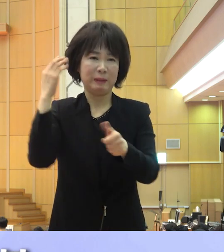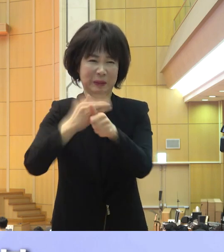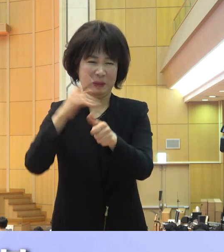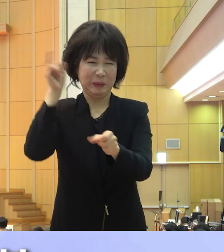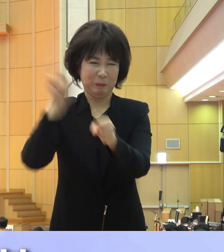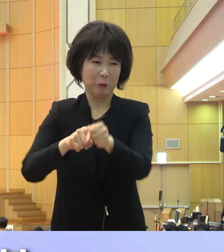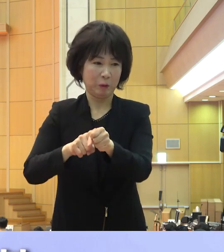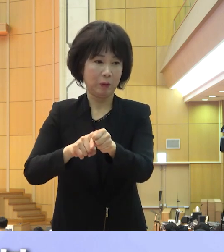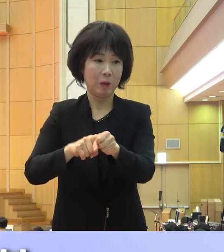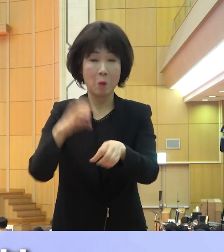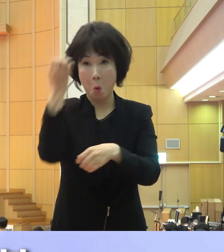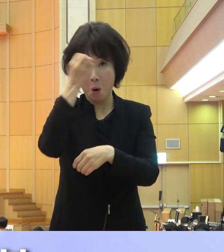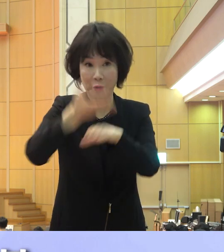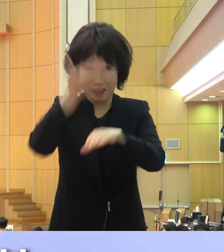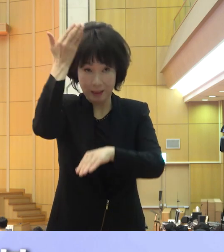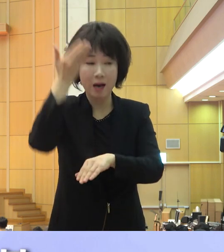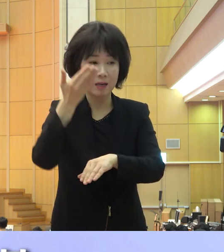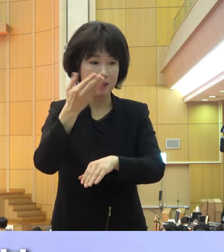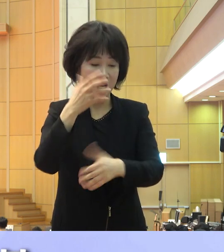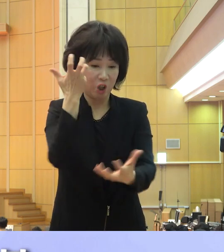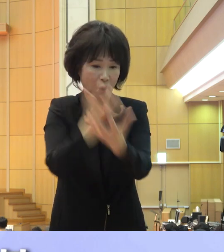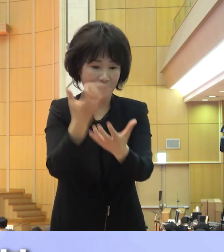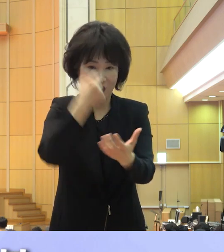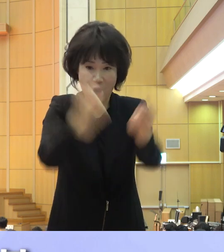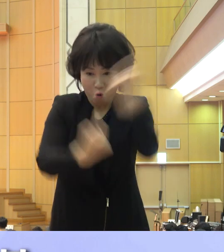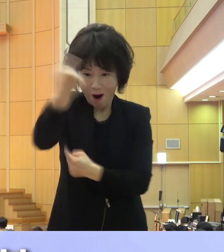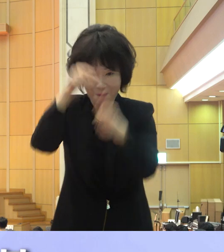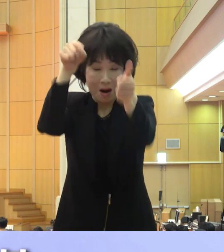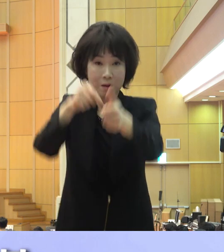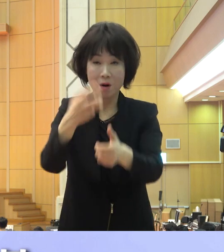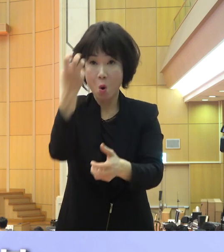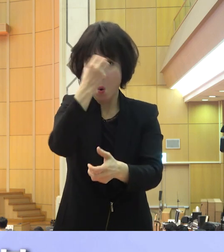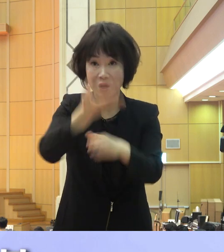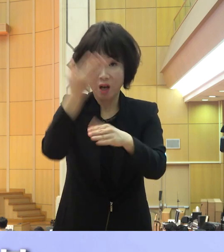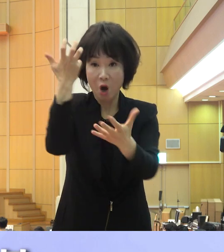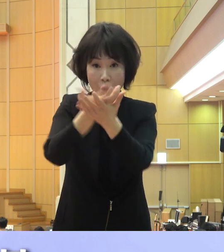서류를 제출하는 겁니다. 그러지 않는 사람들은